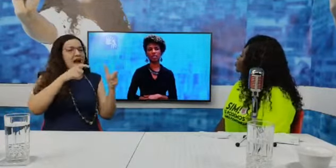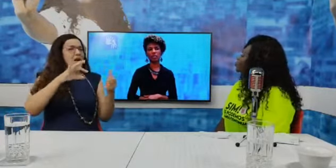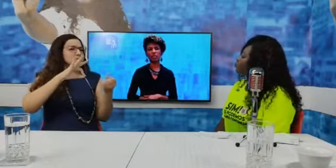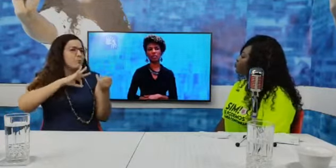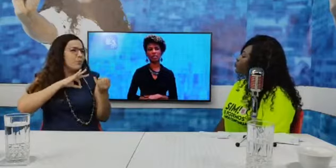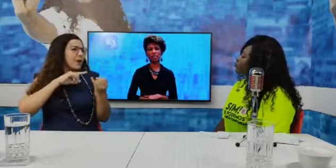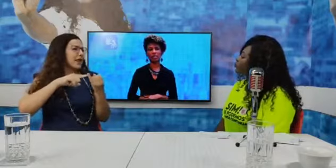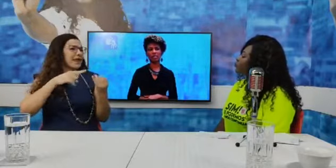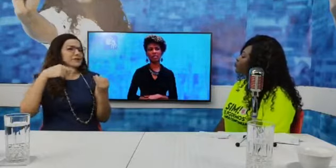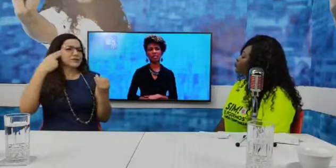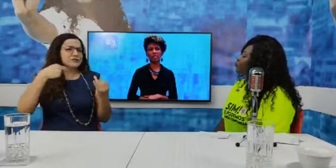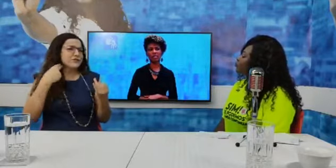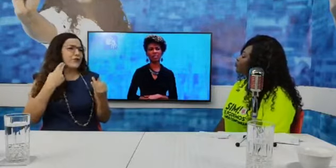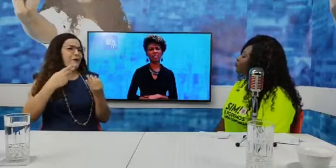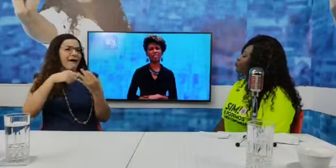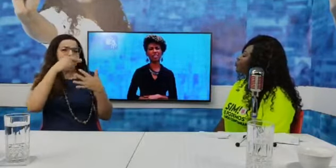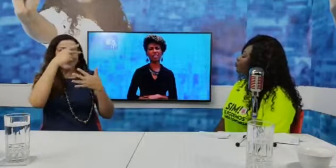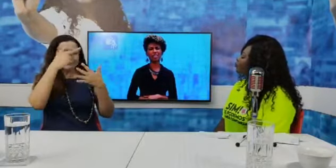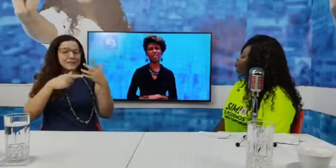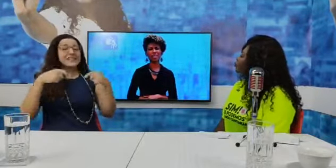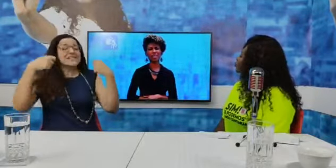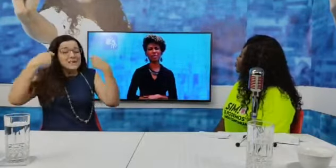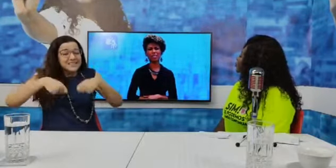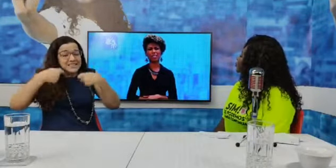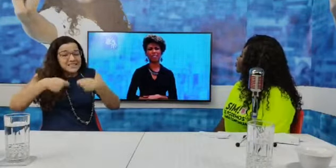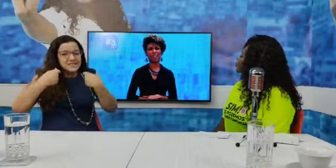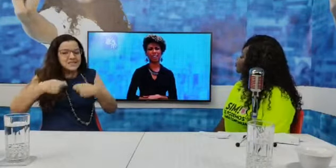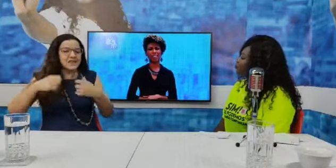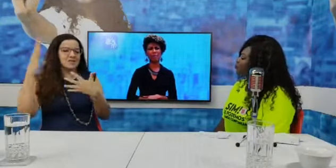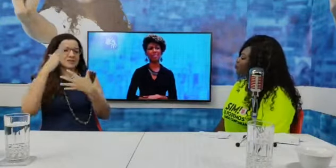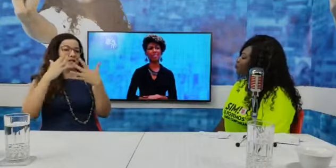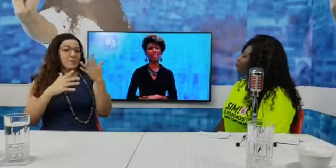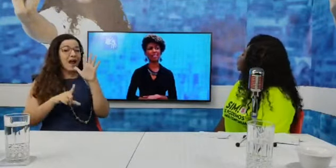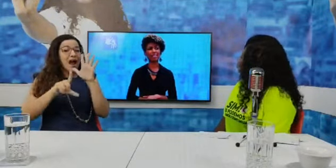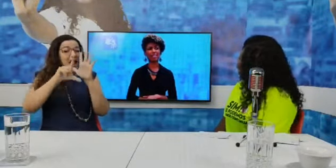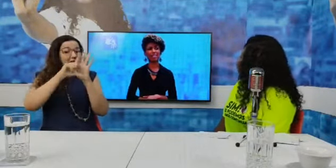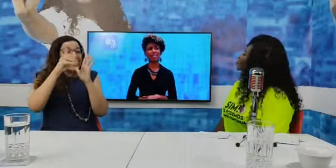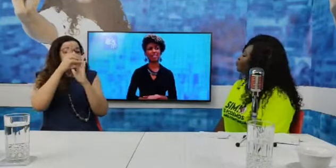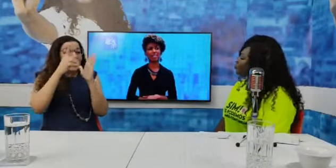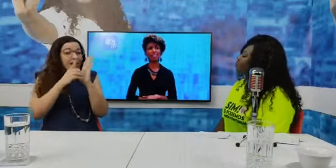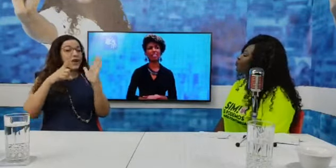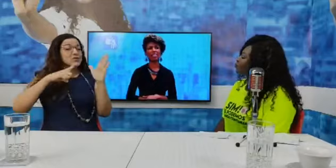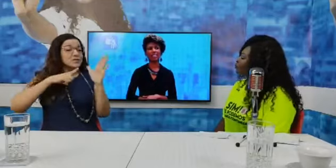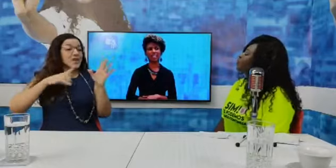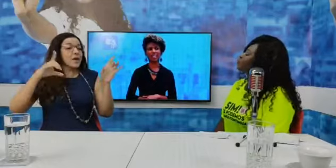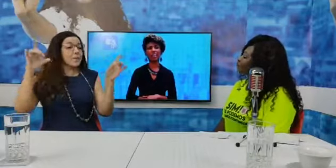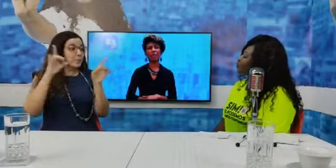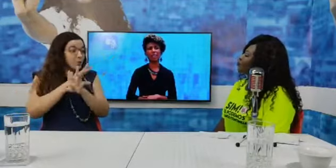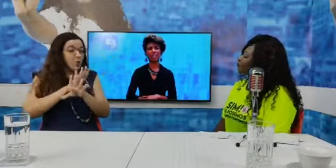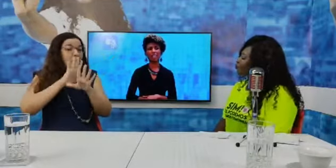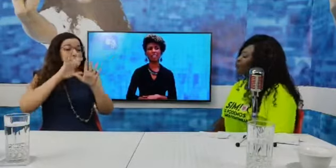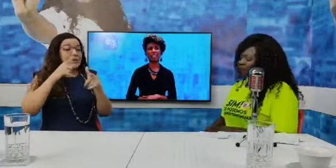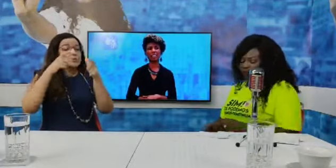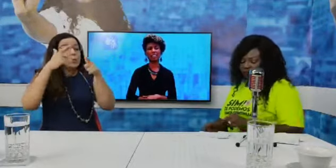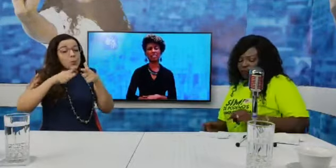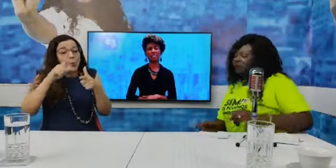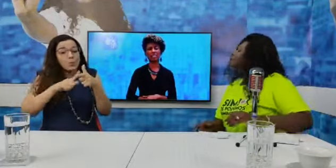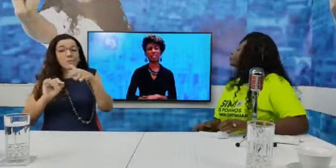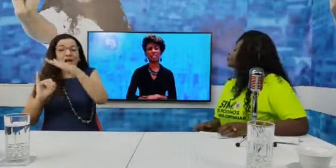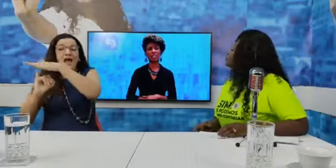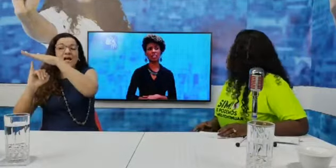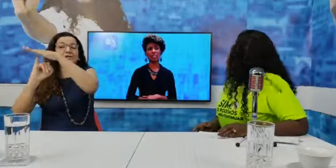comunicação com os pacientes. E todas as outras áreas, policiais, precisam, sim, aprender